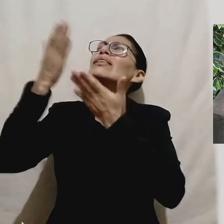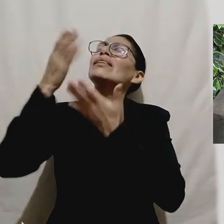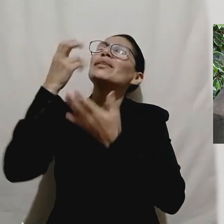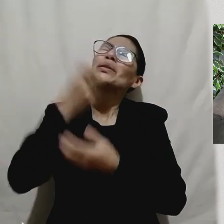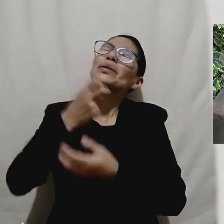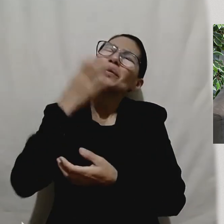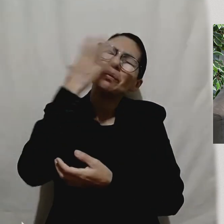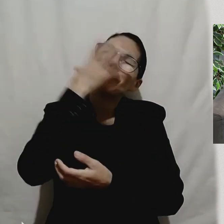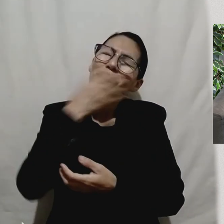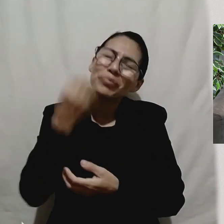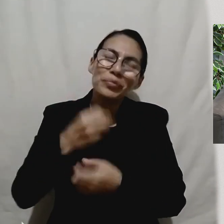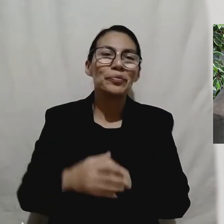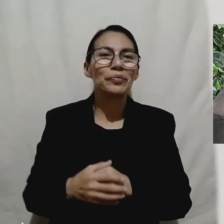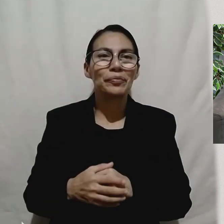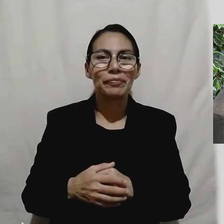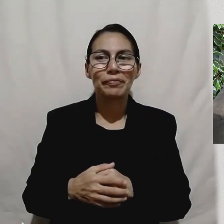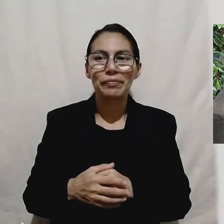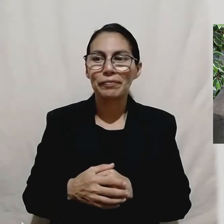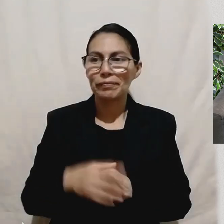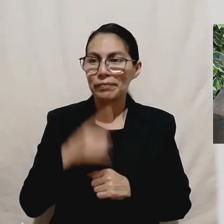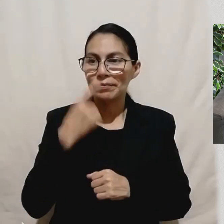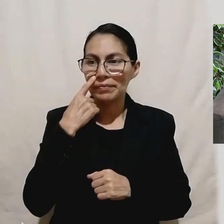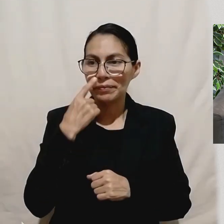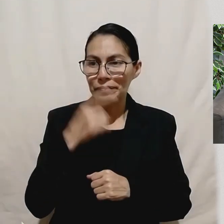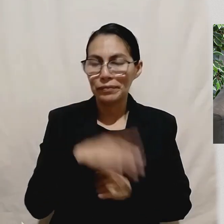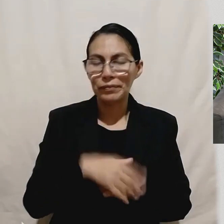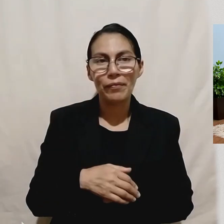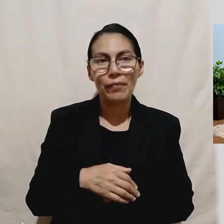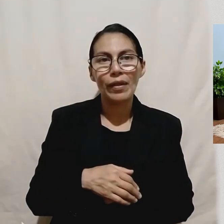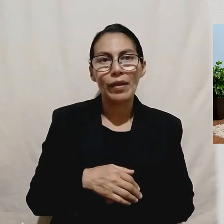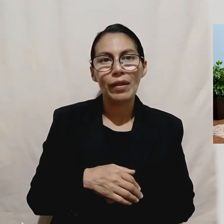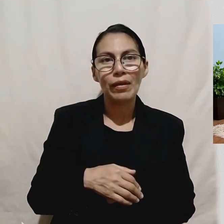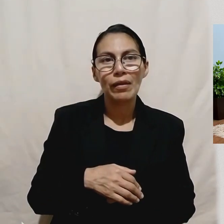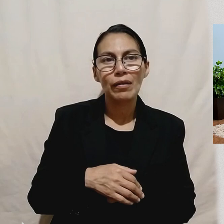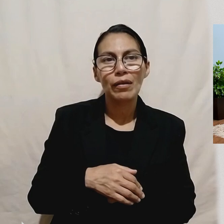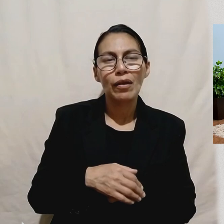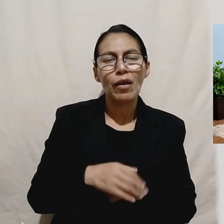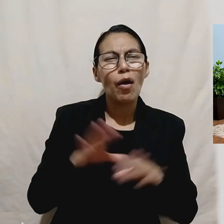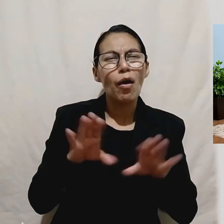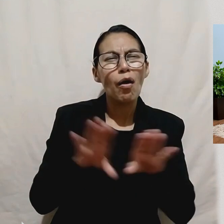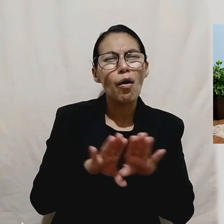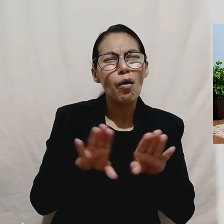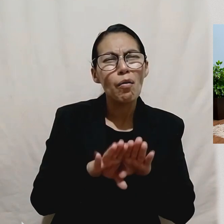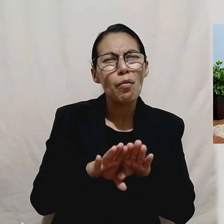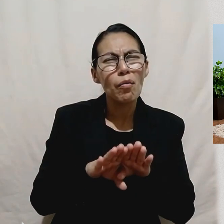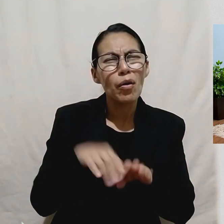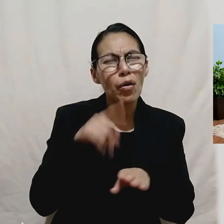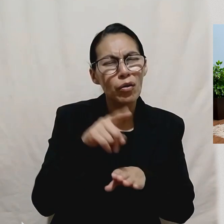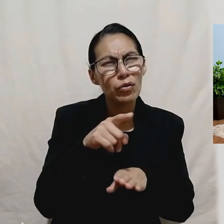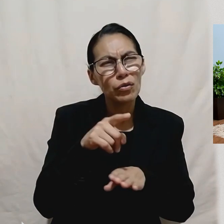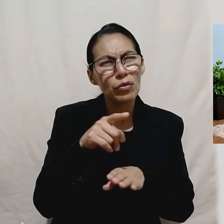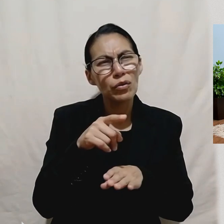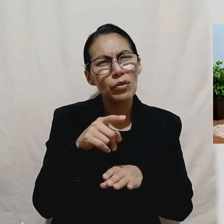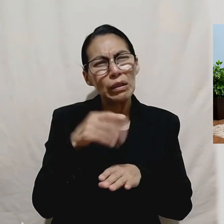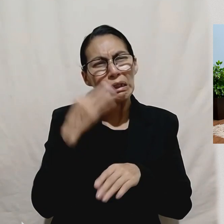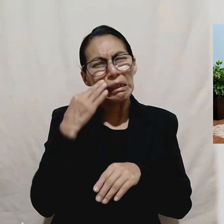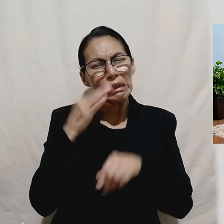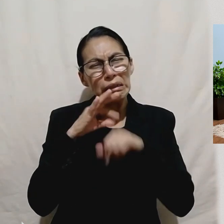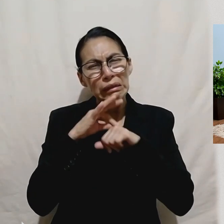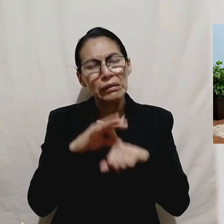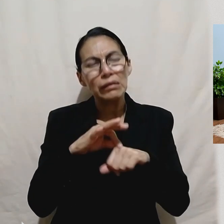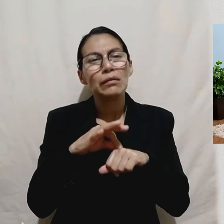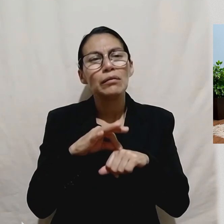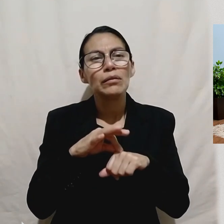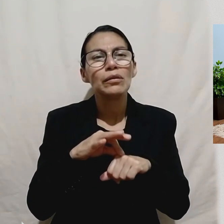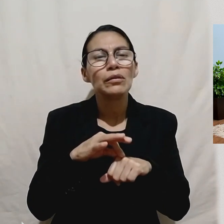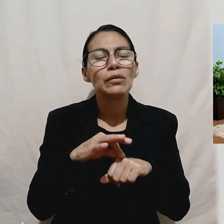Dios entonces fue algo muy bonito La verdad sí ahí podemos ver también Danna por lo que comprendo de tu anécdota